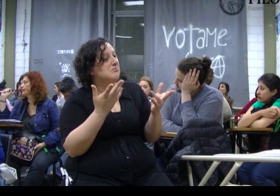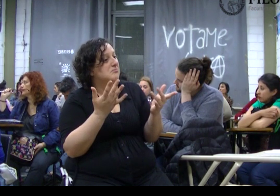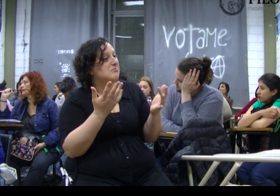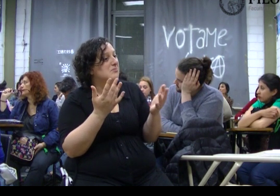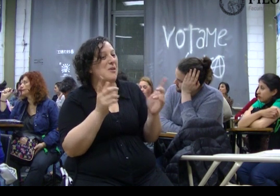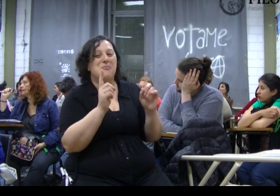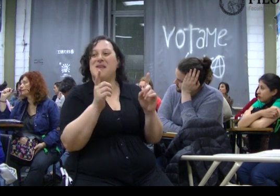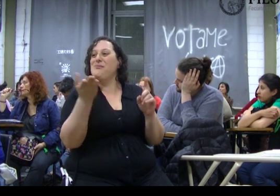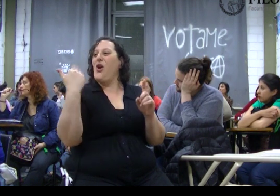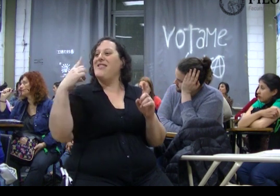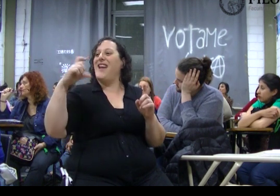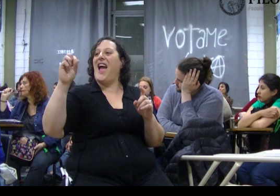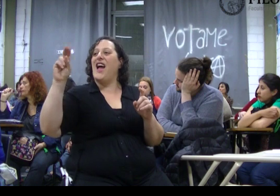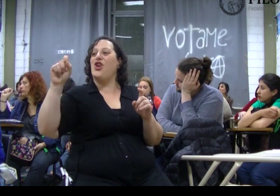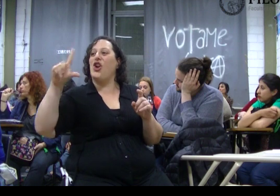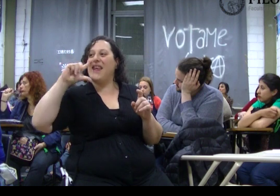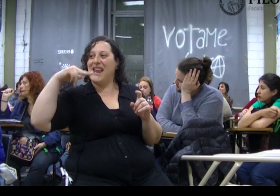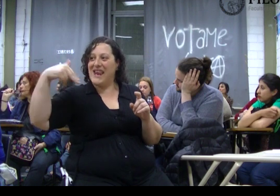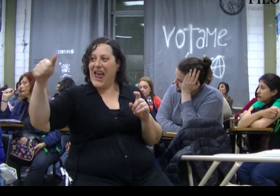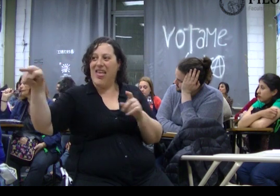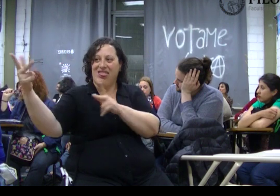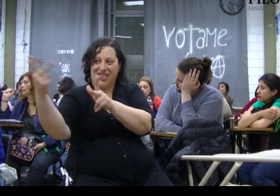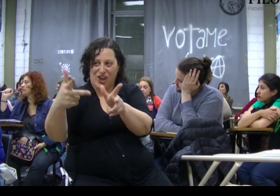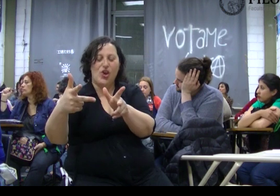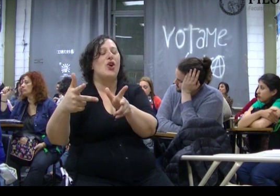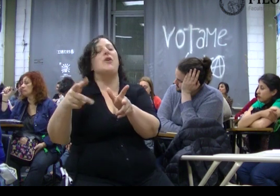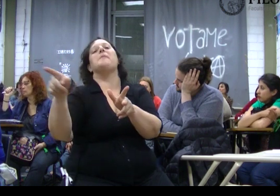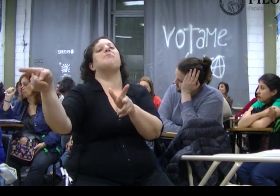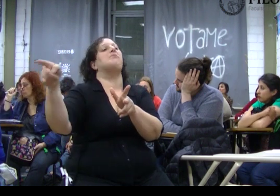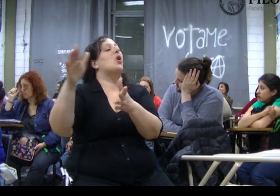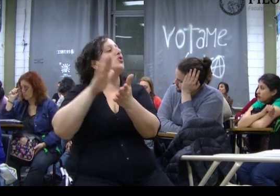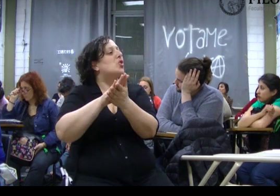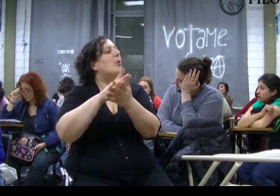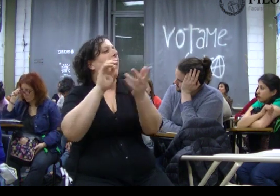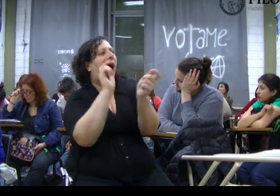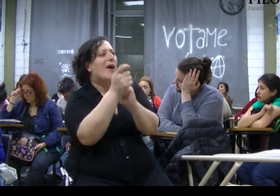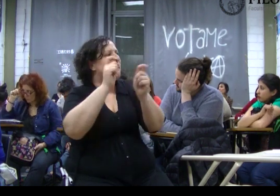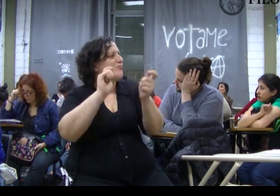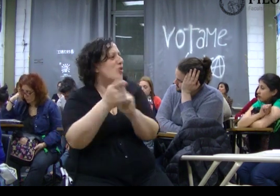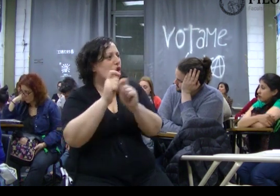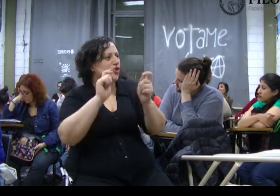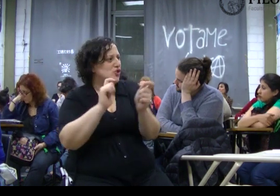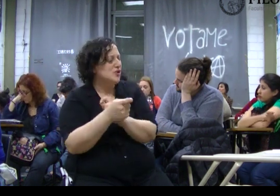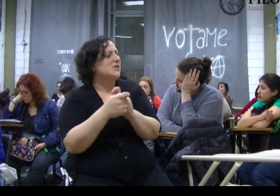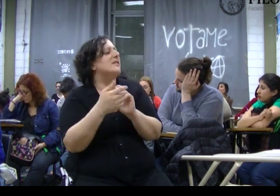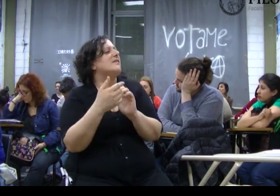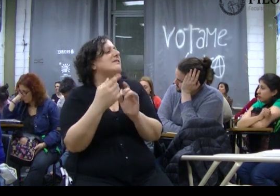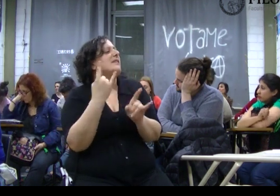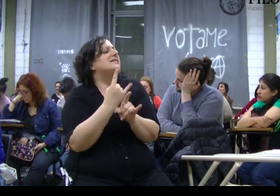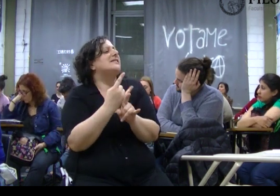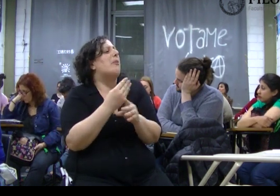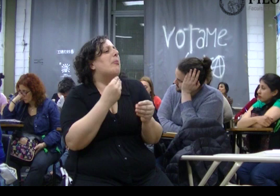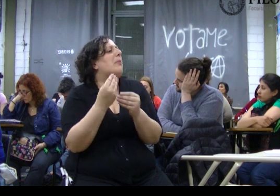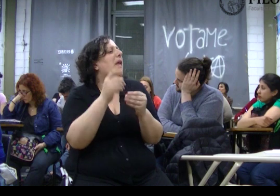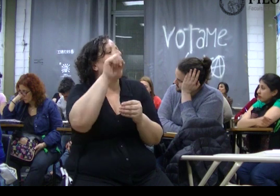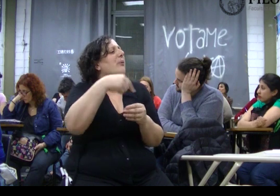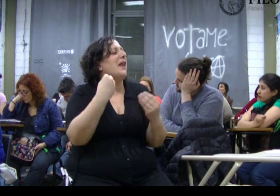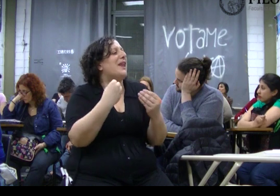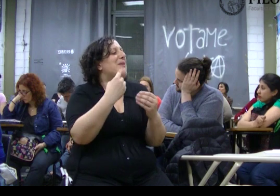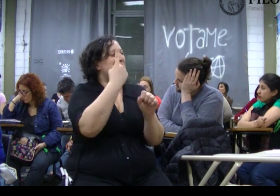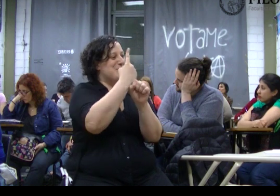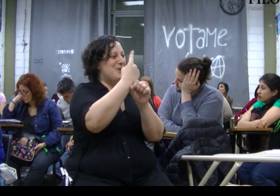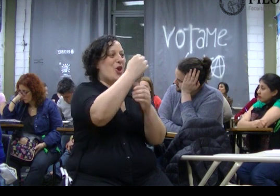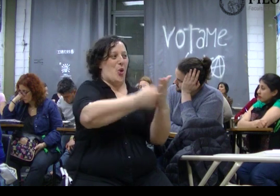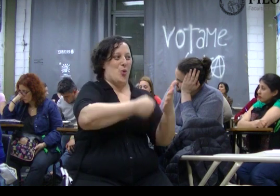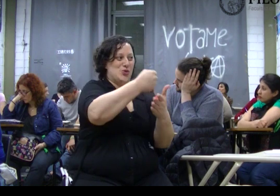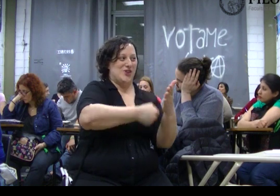recupero las palabras de Carolina de que todos los cambios que se han hecho siempre se han dado por productos de lucha.